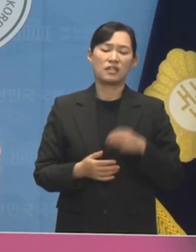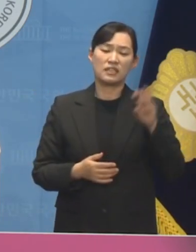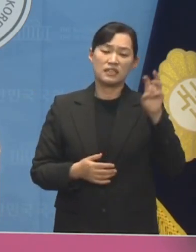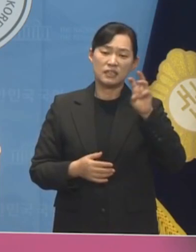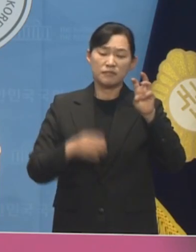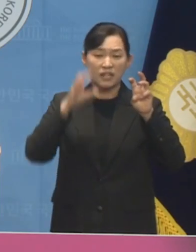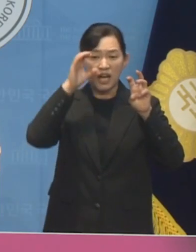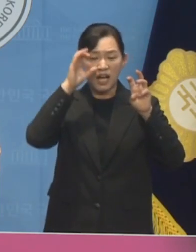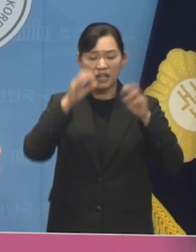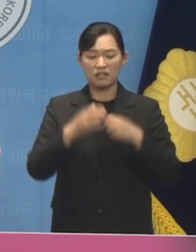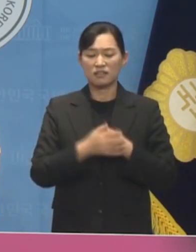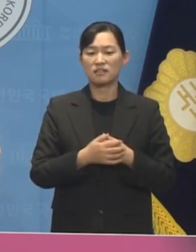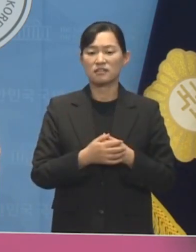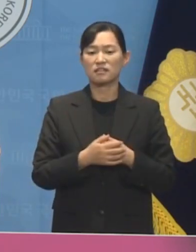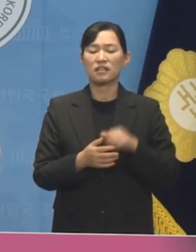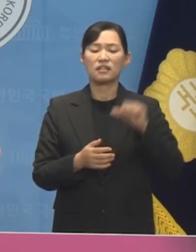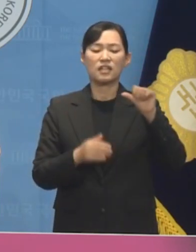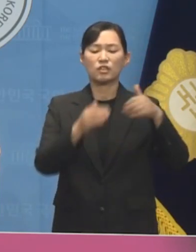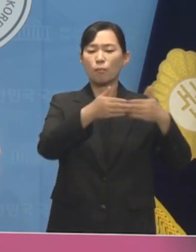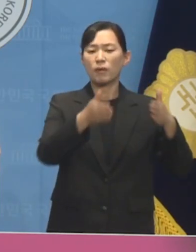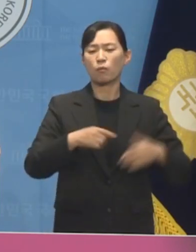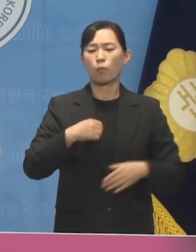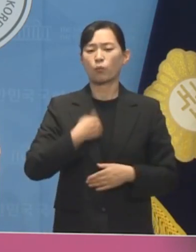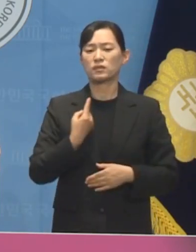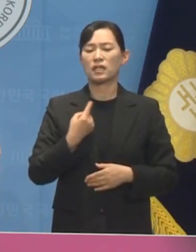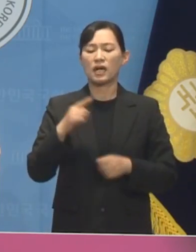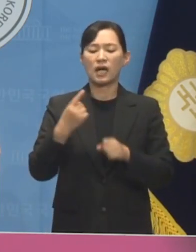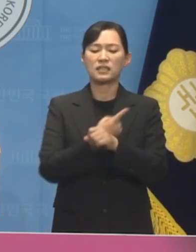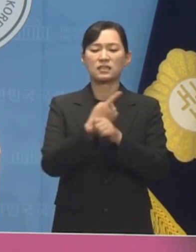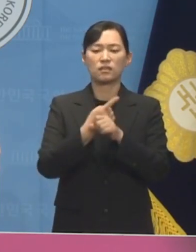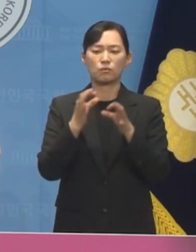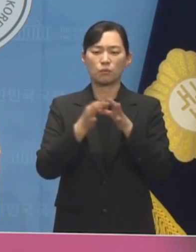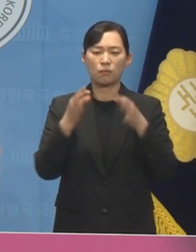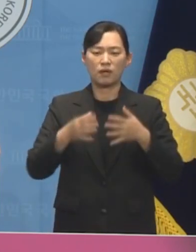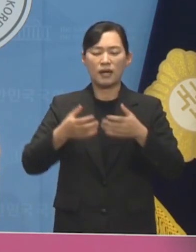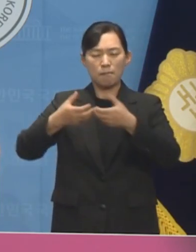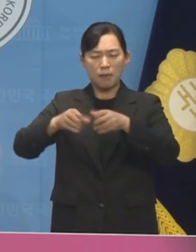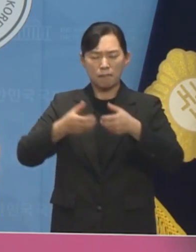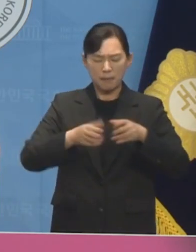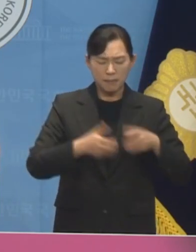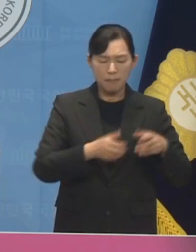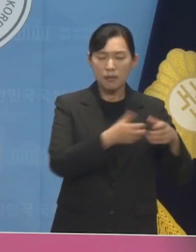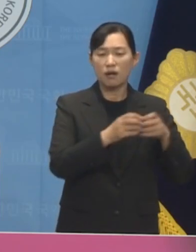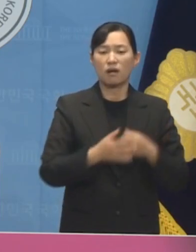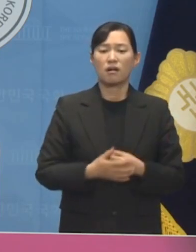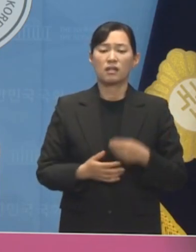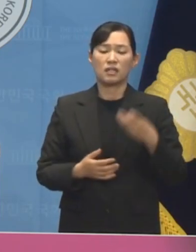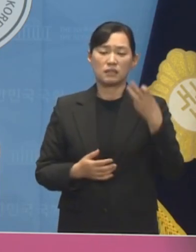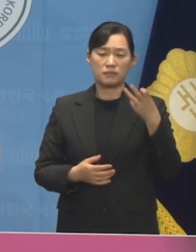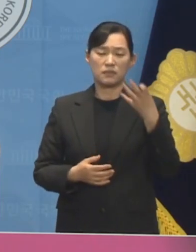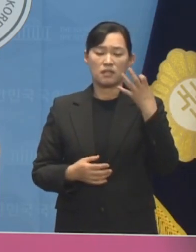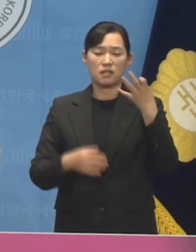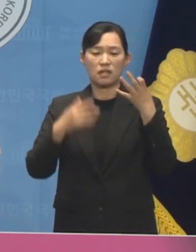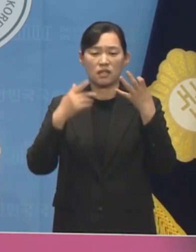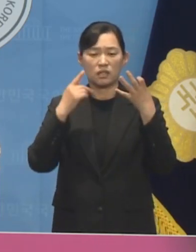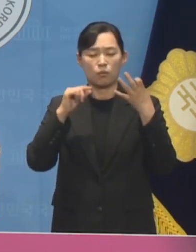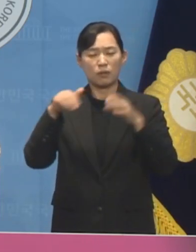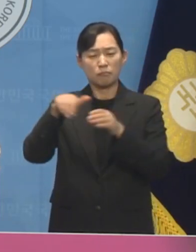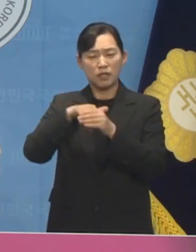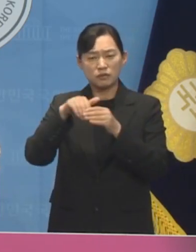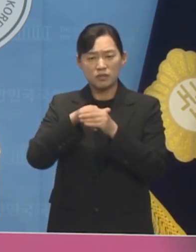계란은 35판에 1명의 조리원이 1시간 동안 깨고 14kg의 된장